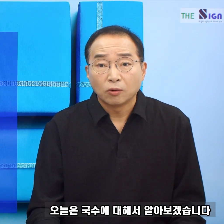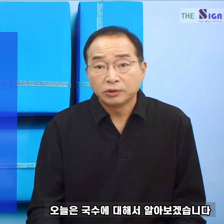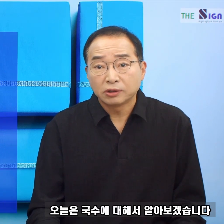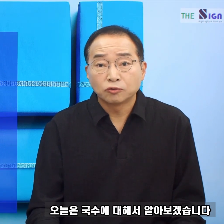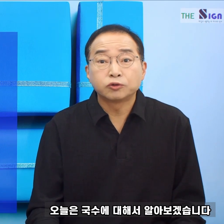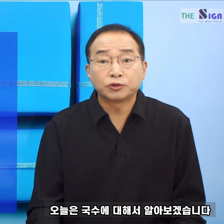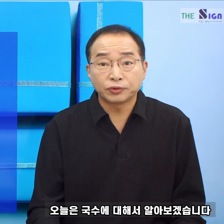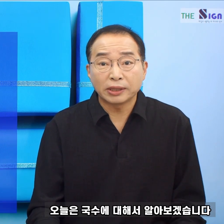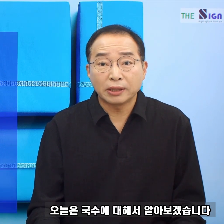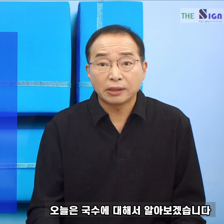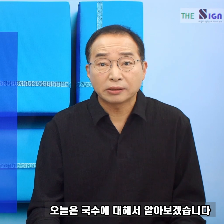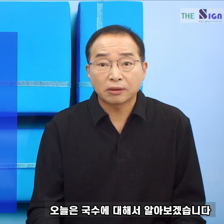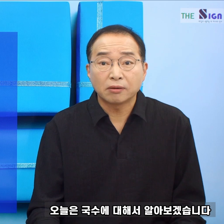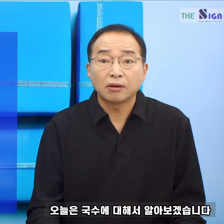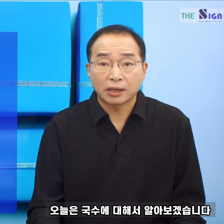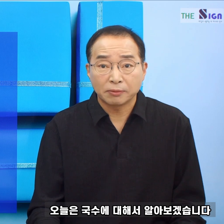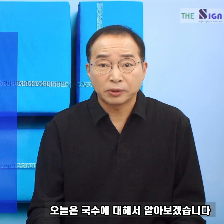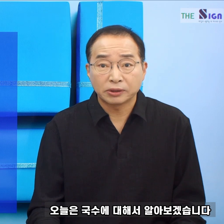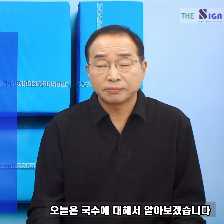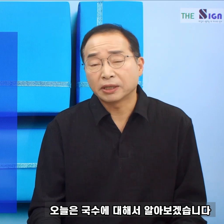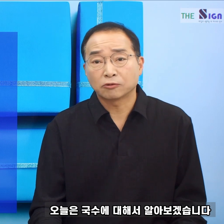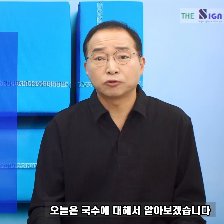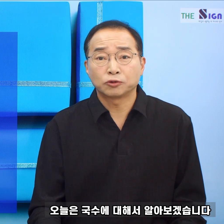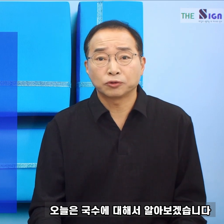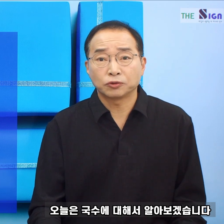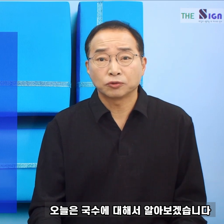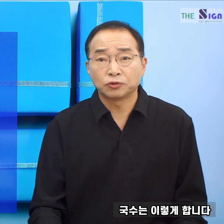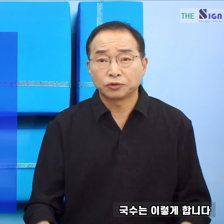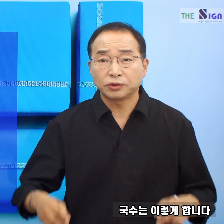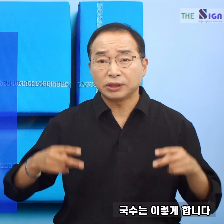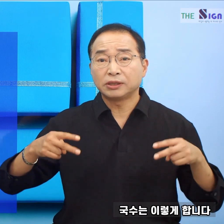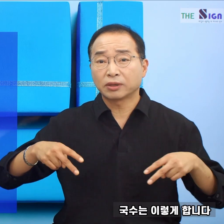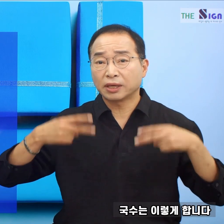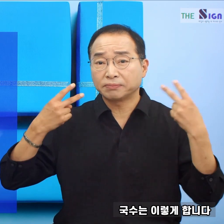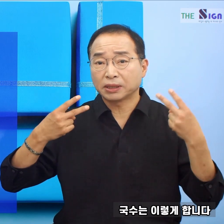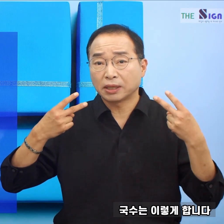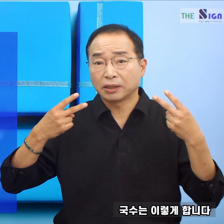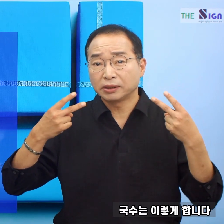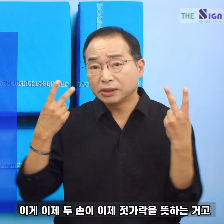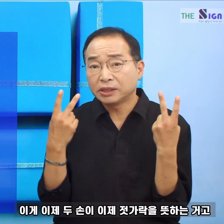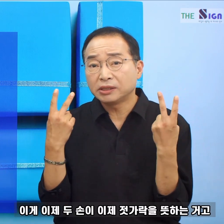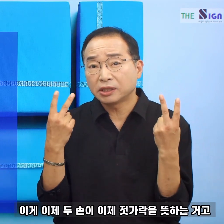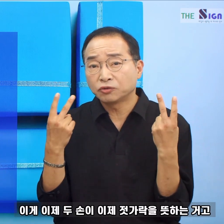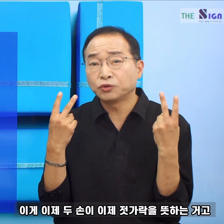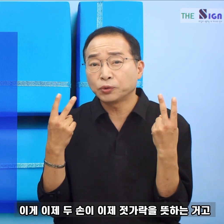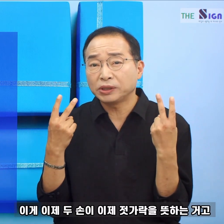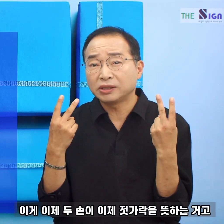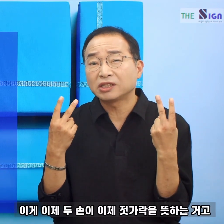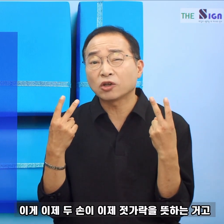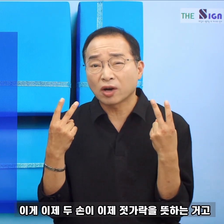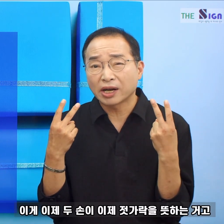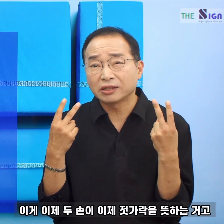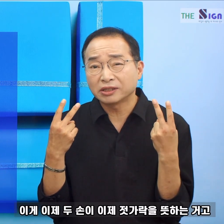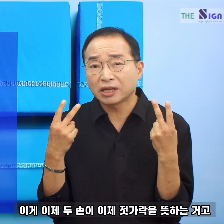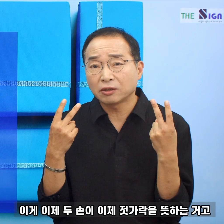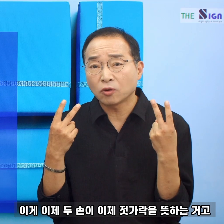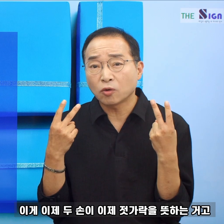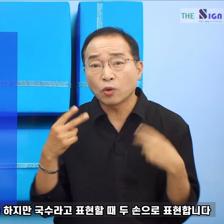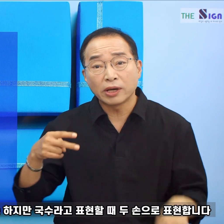오늘은 국수에 대해서 알아보겠습니다. 국수는 이렇게 합니다. 이게 이제 두 손이 이제 젓가락을 뜻하는 거고, 원래는 한